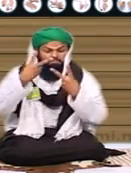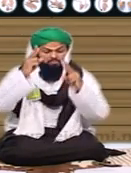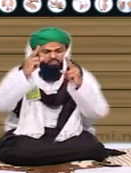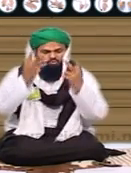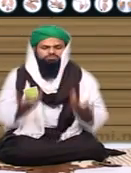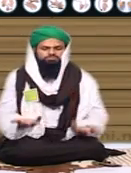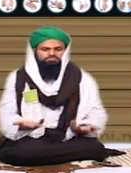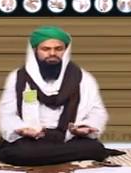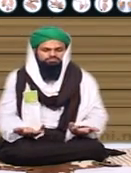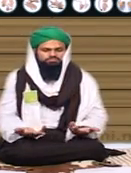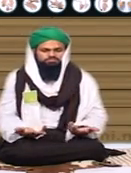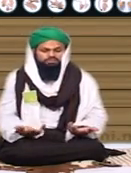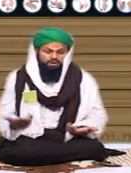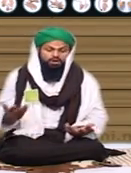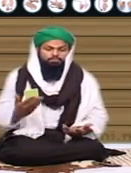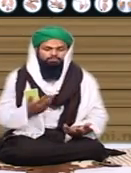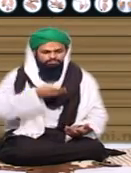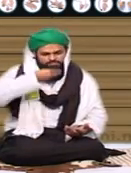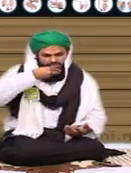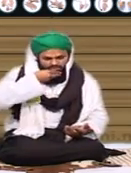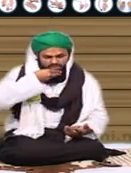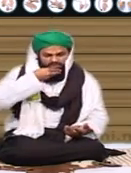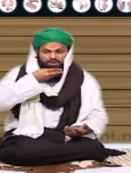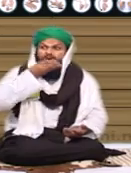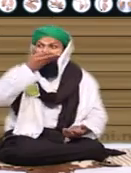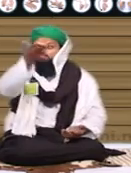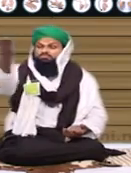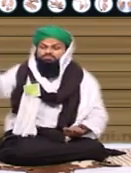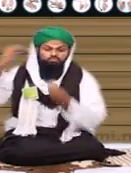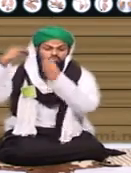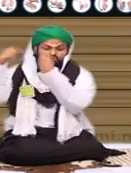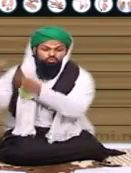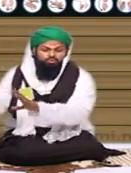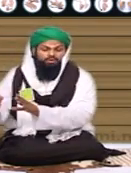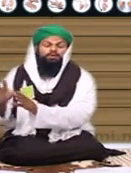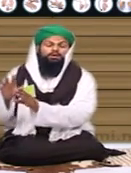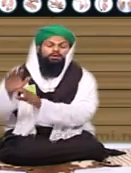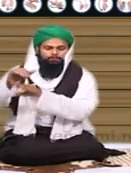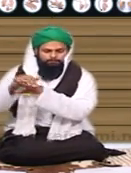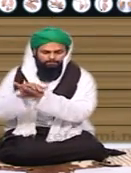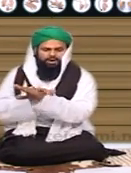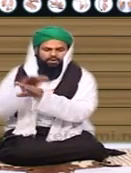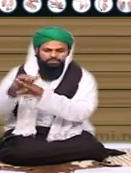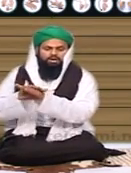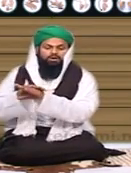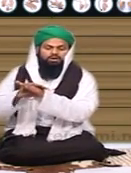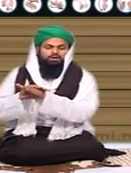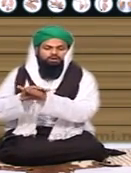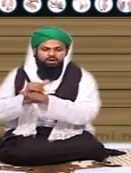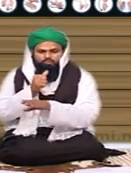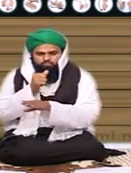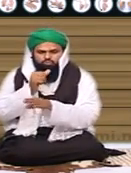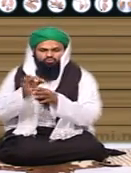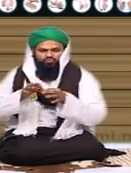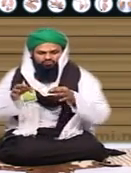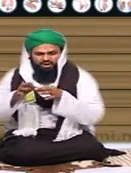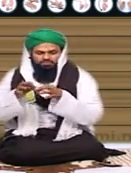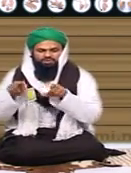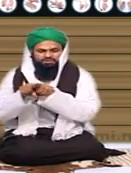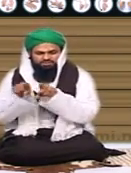میں. تو یہاں مہربانی کر کے دوسروں کو محروم نہ چھوڑیں, اپنے بھائیوں کو, اپنے دوستوں کو, اپنے عزیزوں کو, اپنے رشتہ داروں کو. آپ